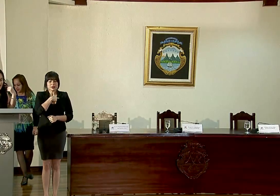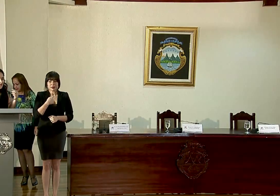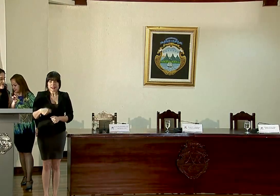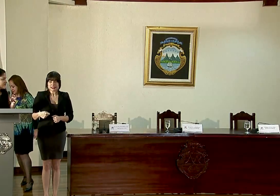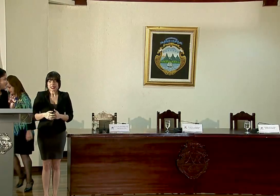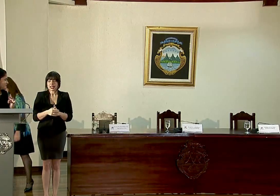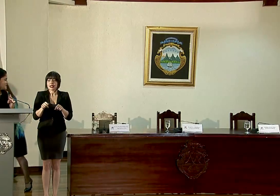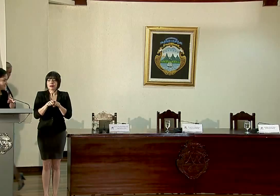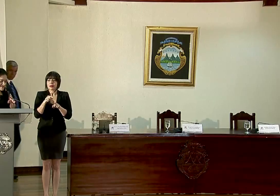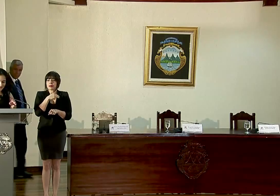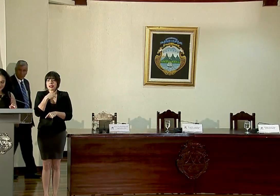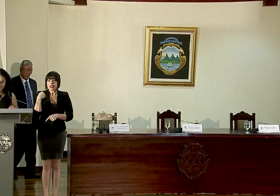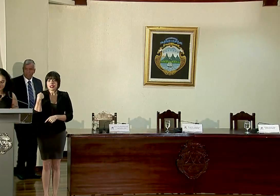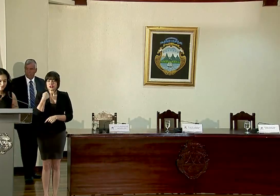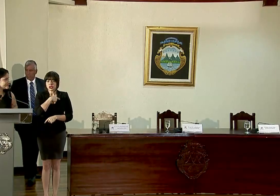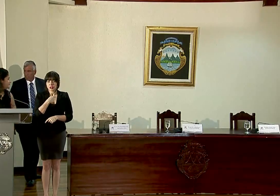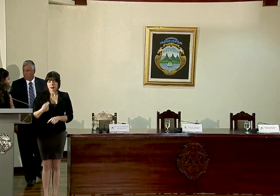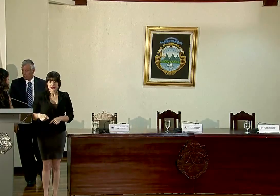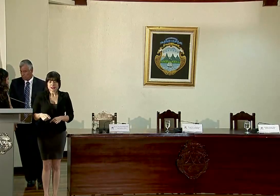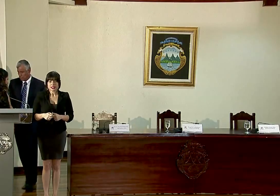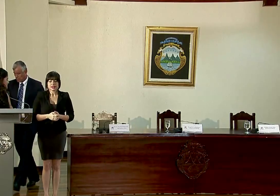y el Ministro de la Presidencia.